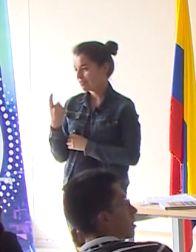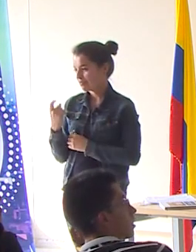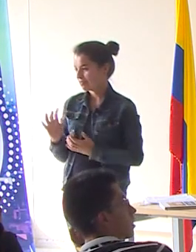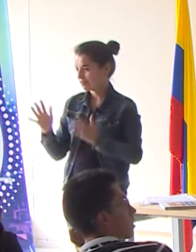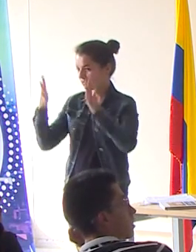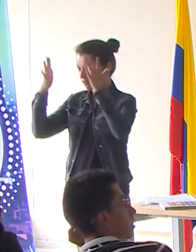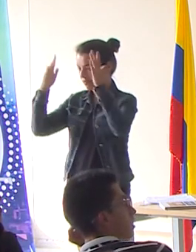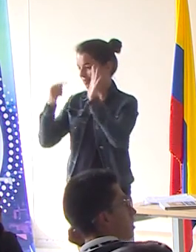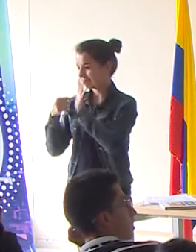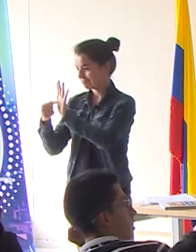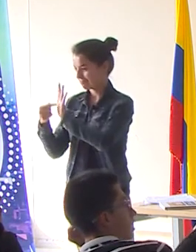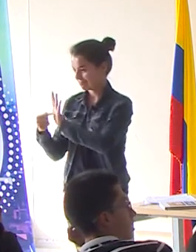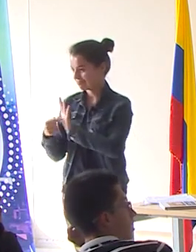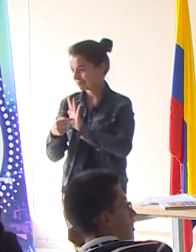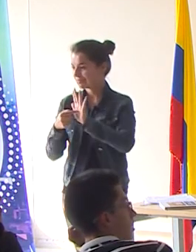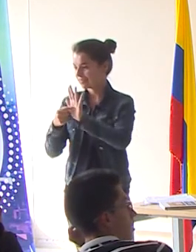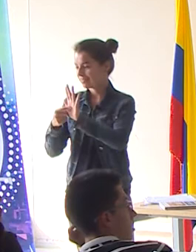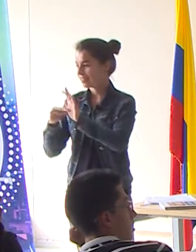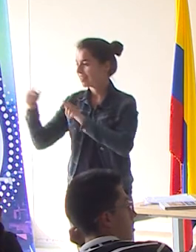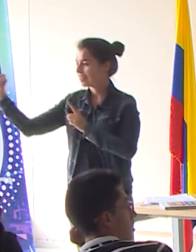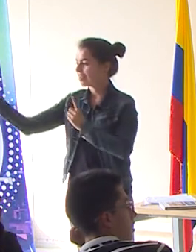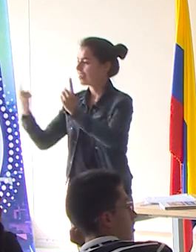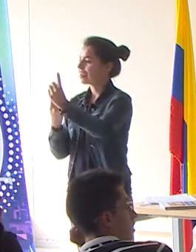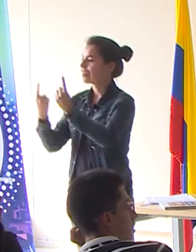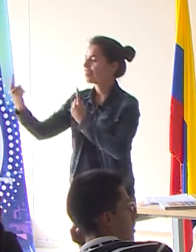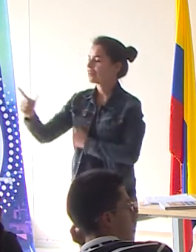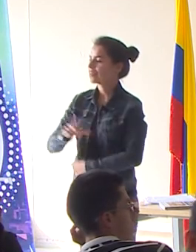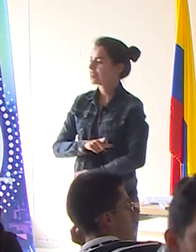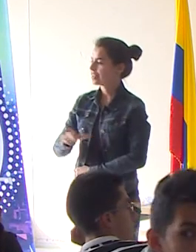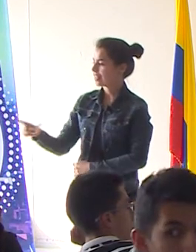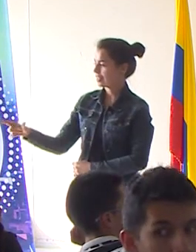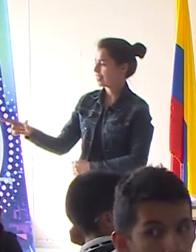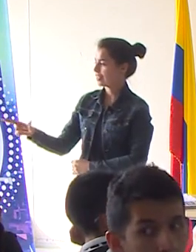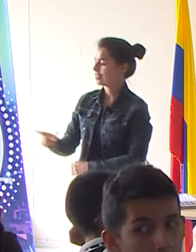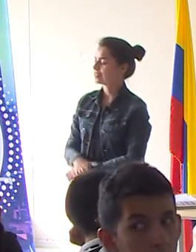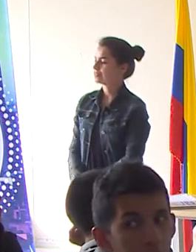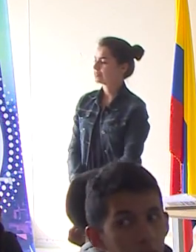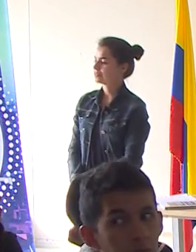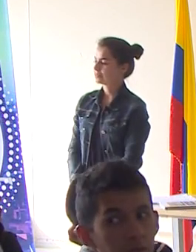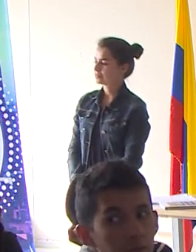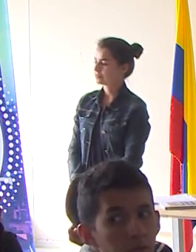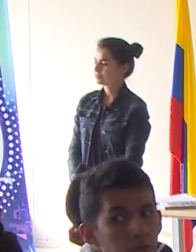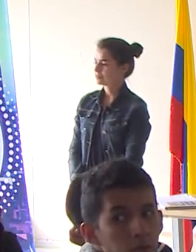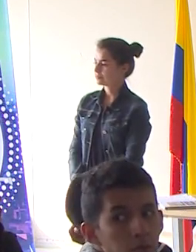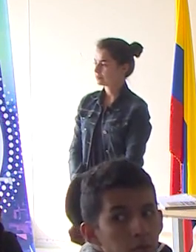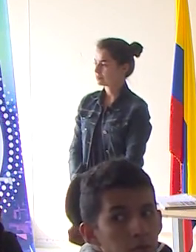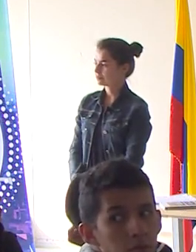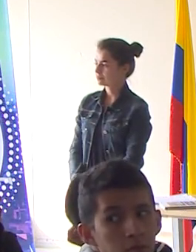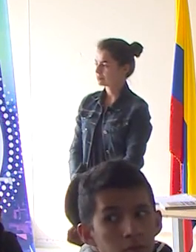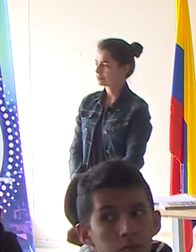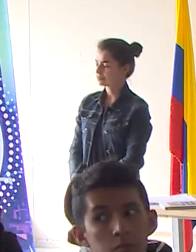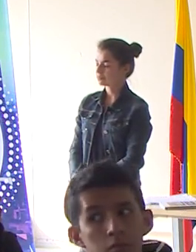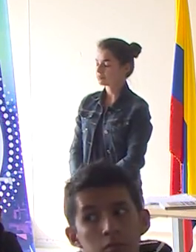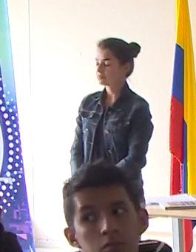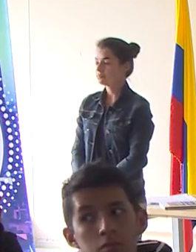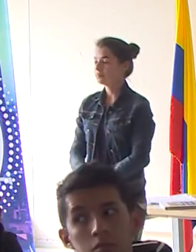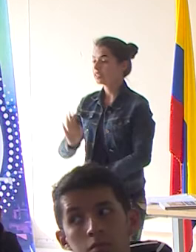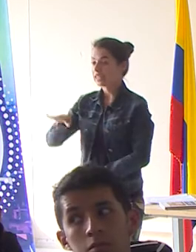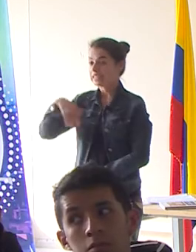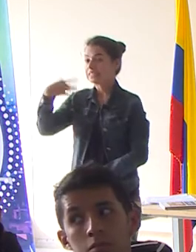los los líderes que hacen parte de la feria luego de terminar las preguntas vamos a dar unas orientaciones